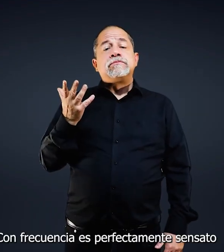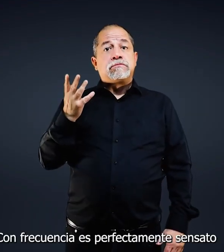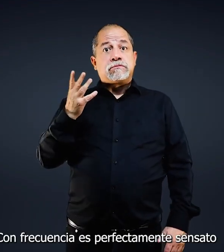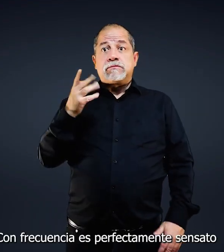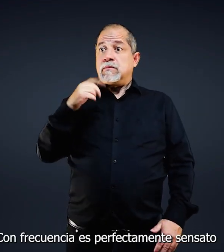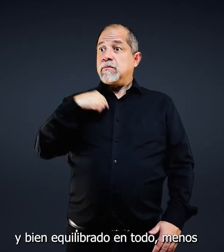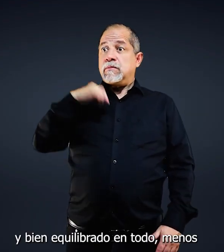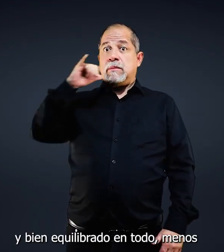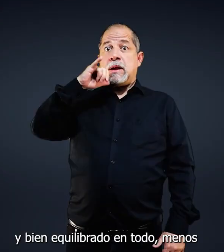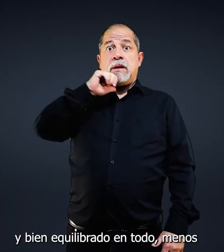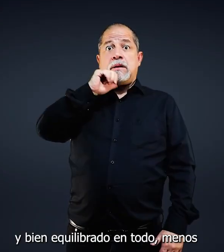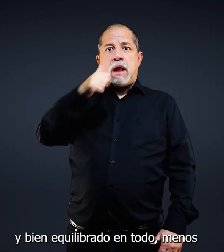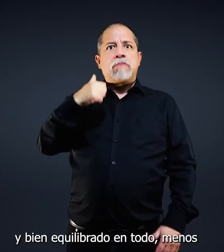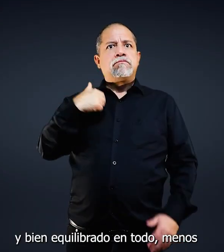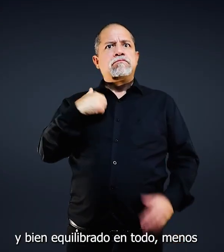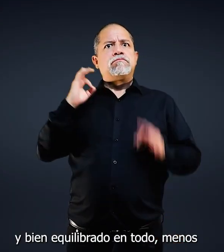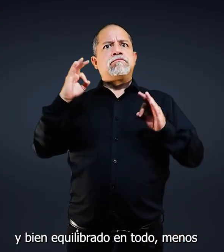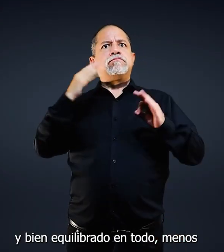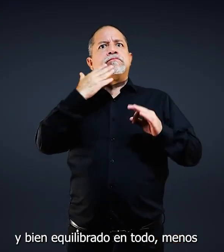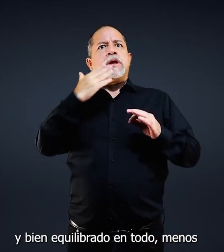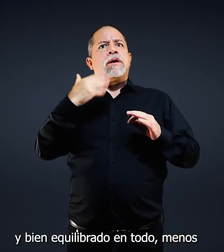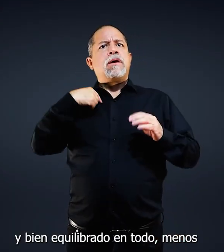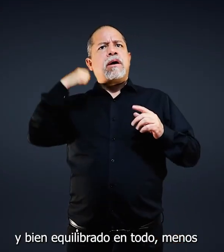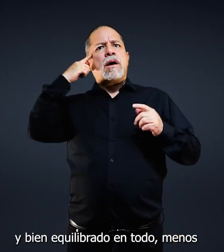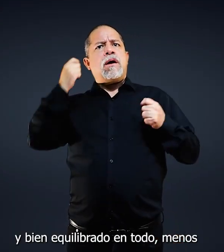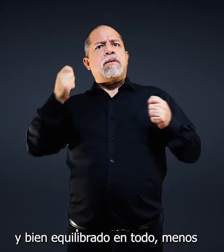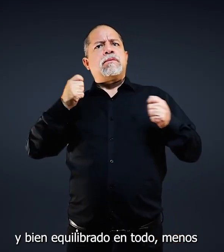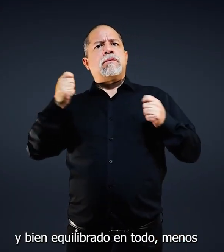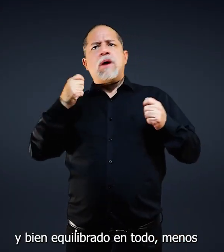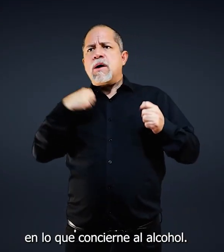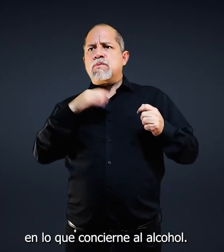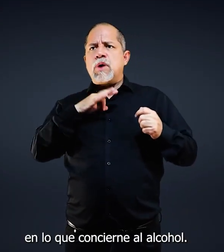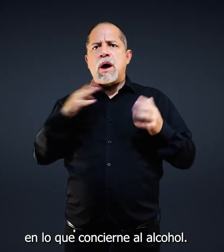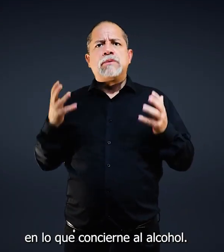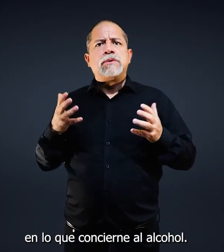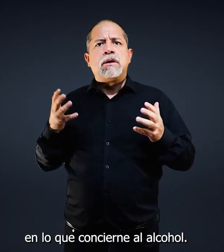sensato y bien equilibrado, en todo, menos en lo que concierne al alcohol.